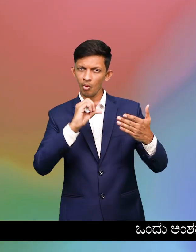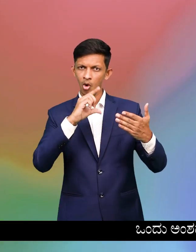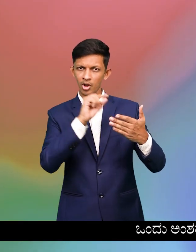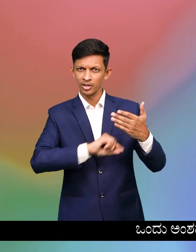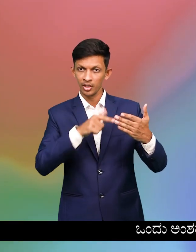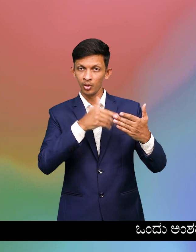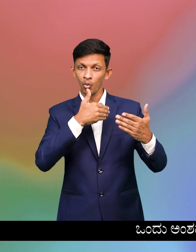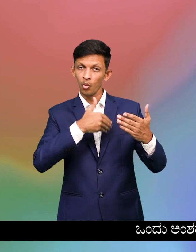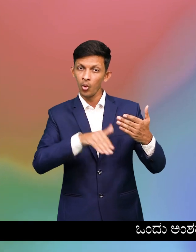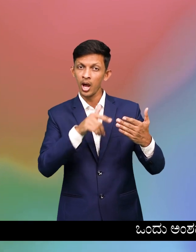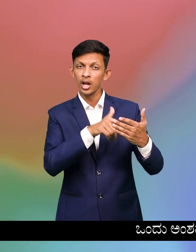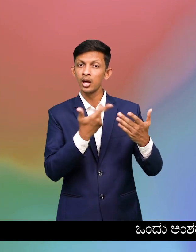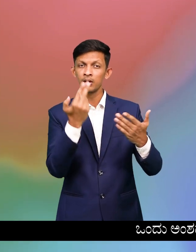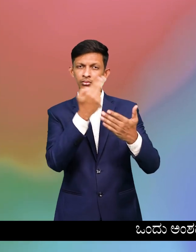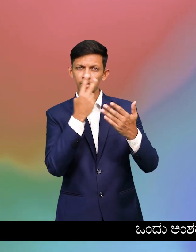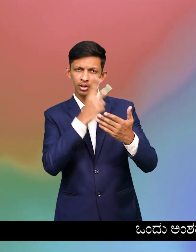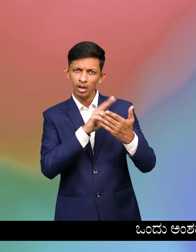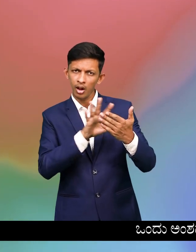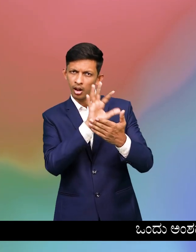ಅಂಶದ ಸಂಕೇತವಾಗಿರಬೇಕು.